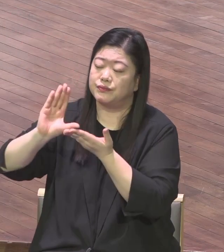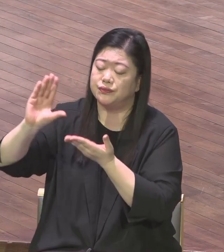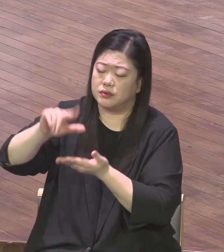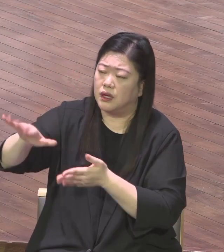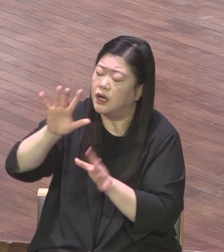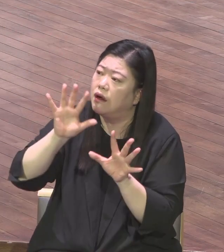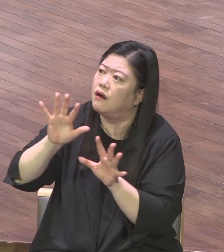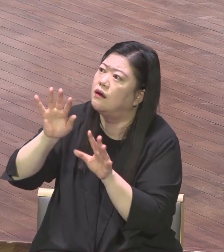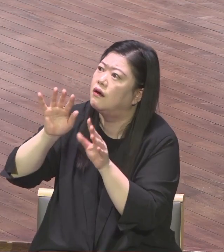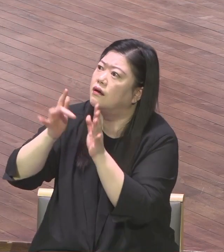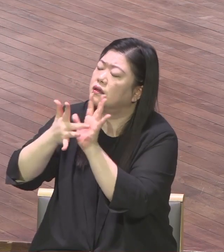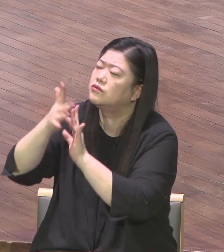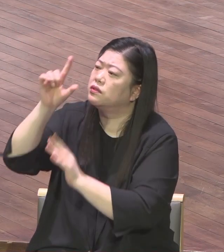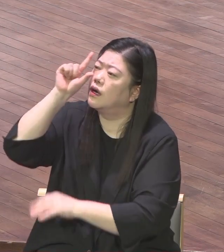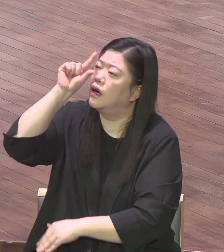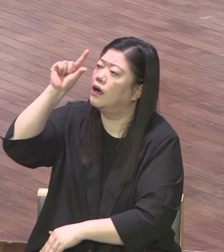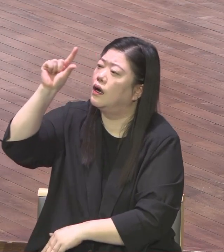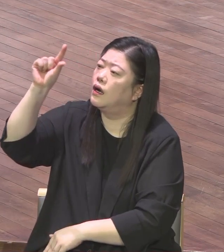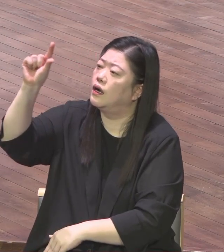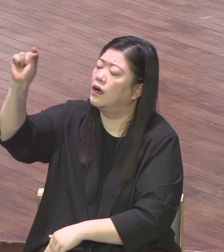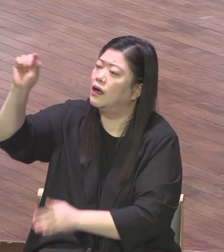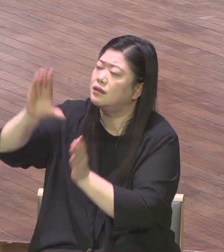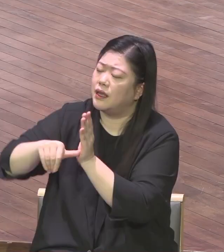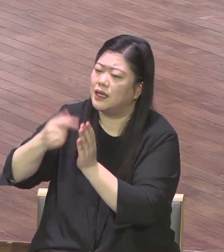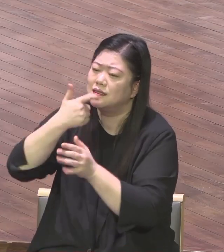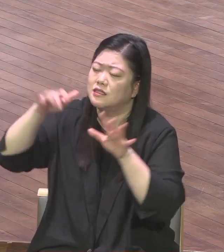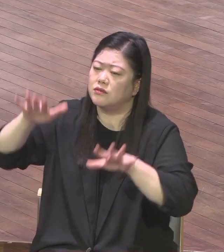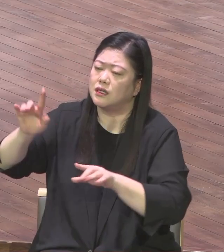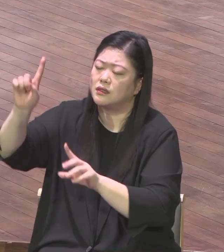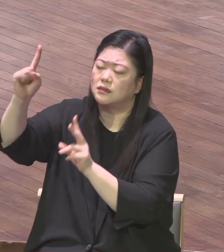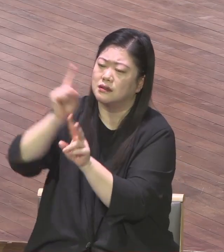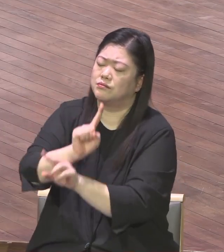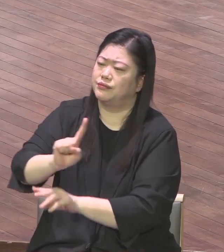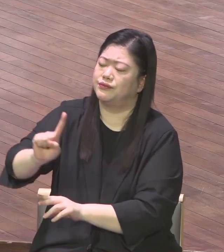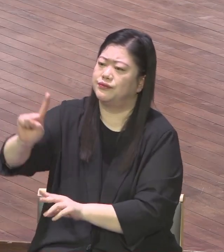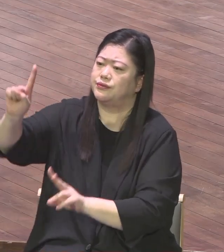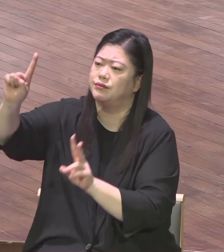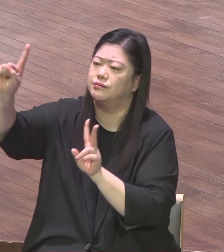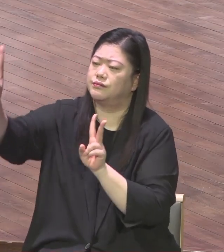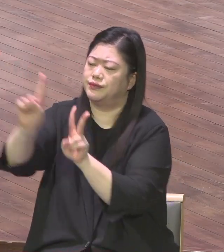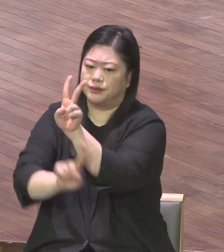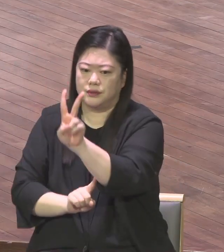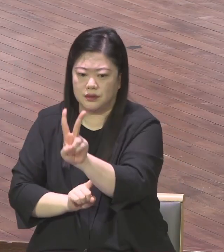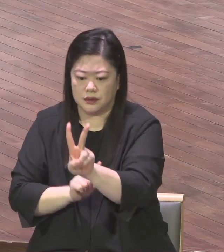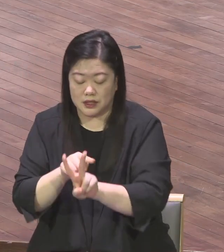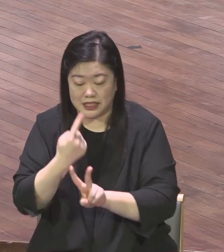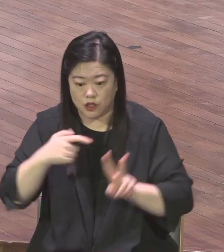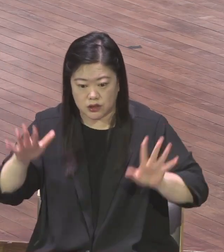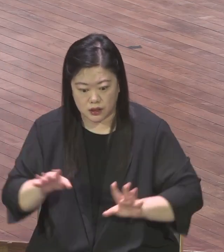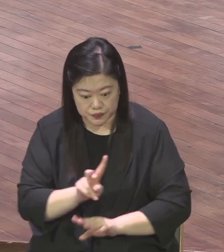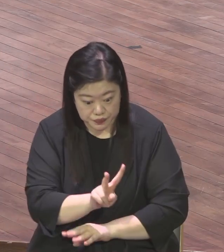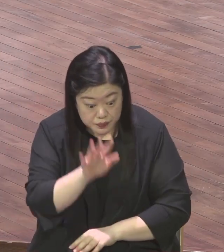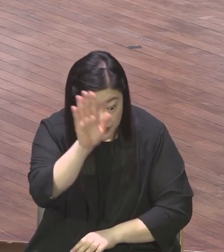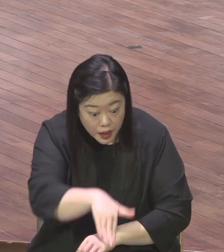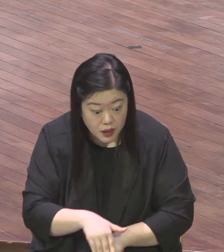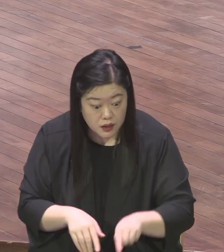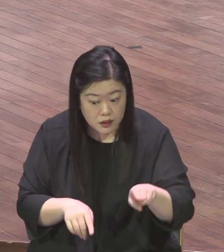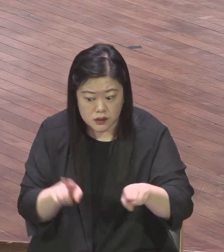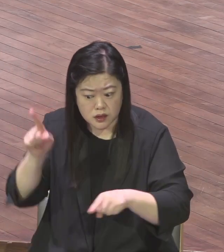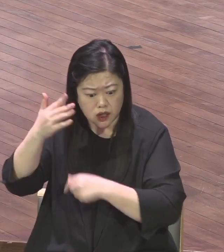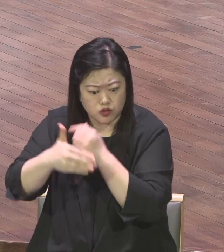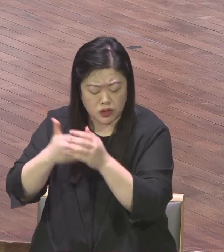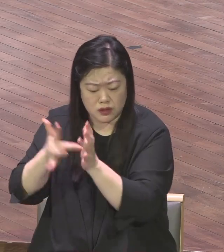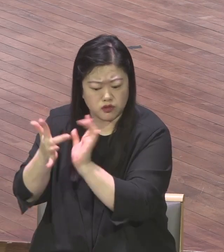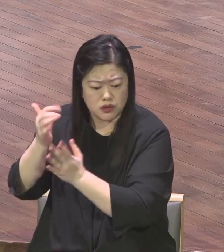하늘로 가심을 본 그대로 오시리라. 무슨 말입니까? 예수님의 재림의